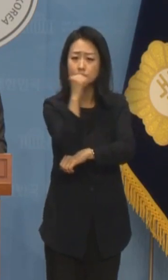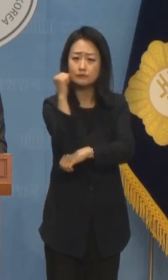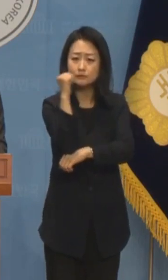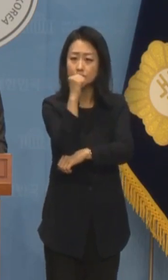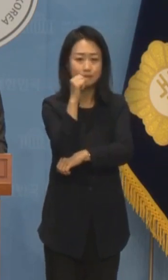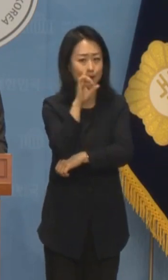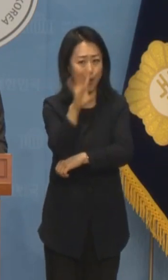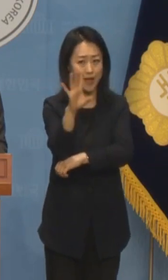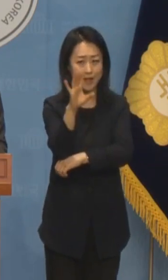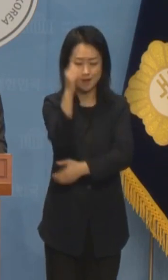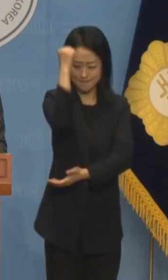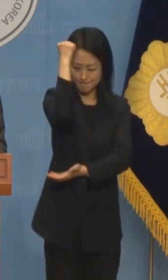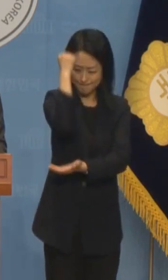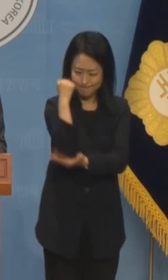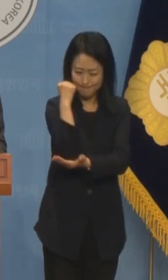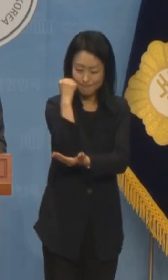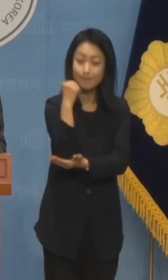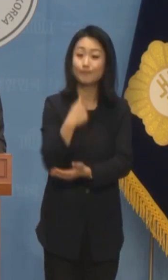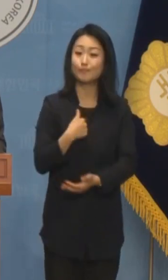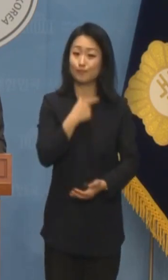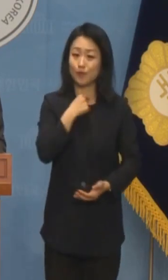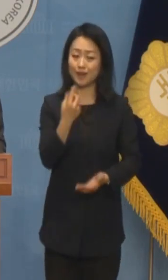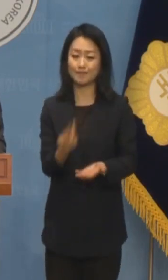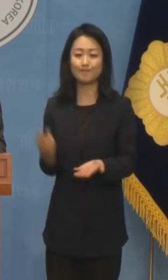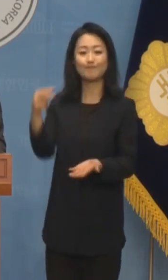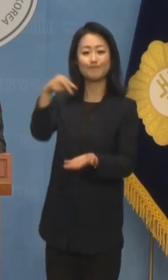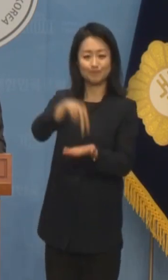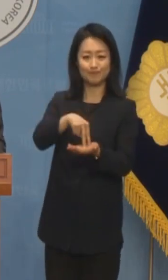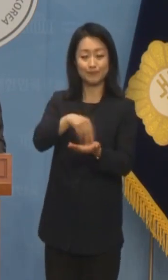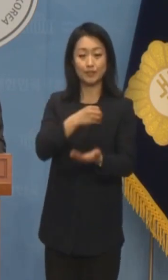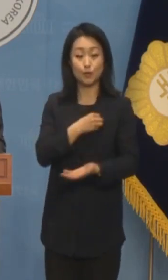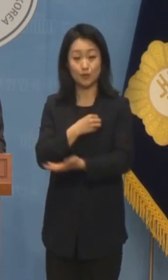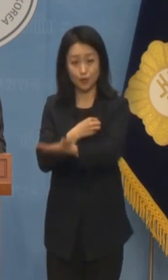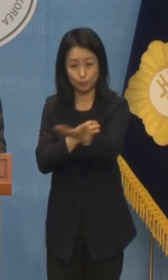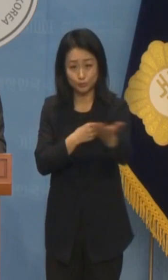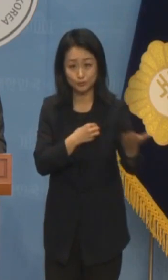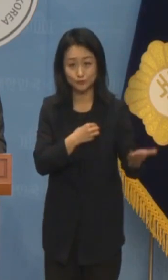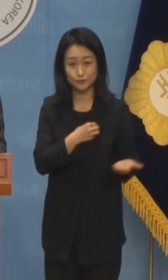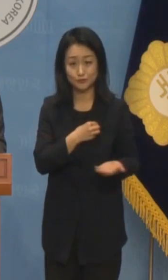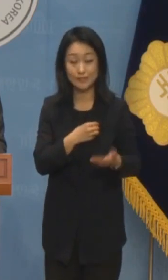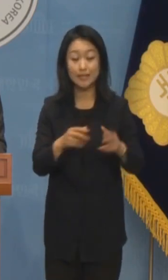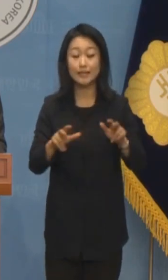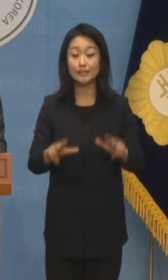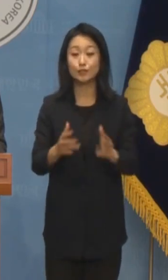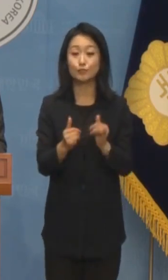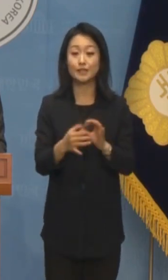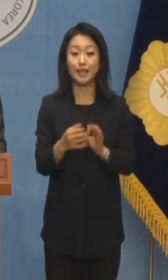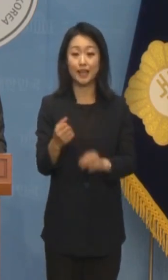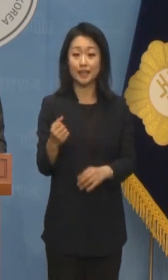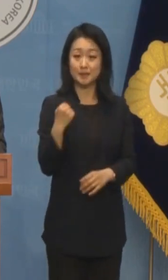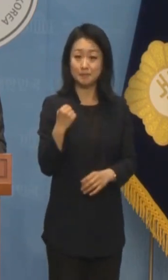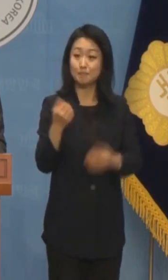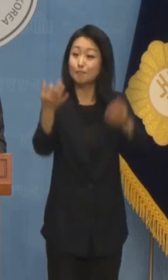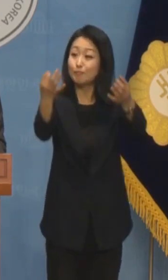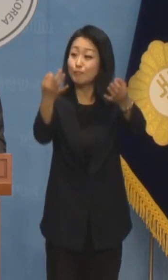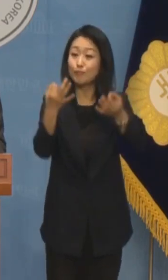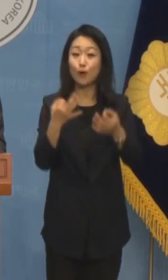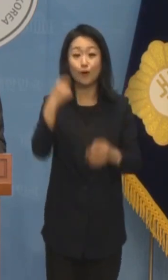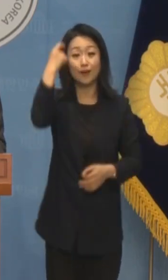지켜내기 위해 이 자리에 섰습니다. 당원 동지 여러분, 지금의 국민의힘을 어떻게